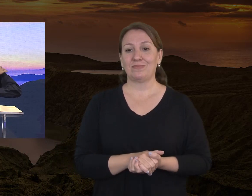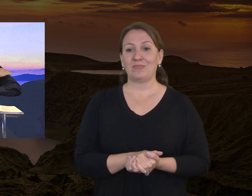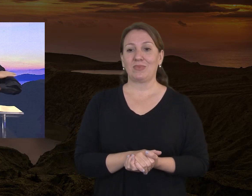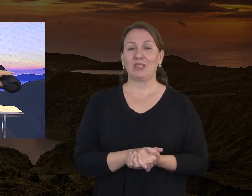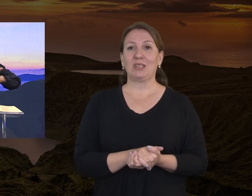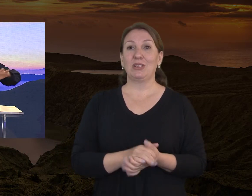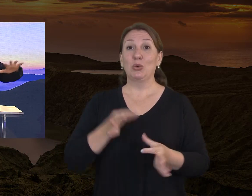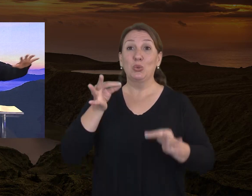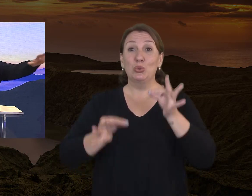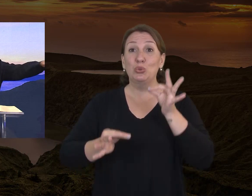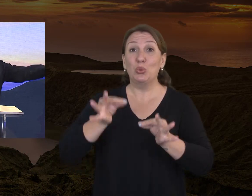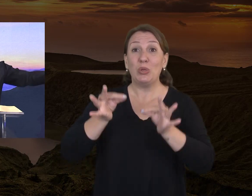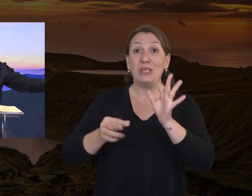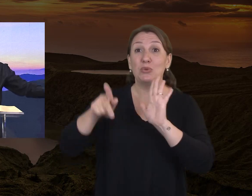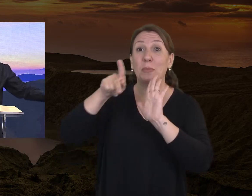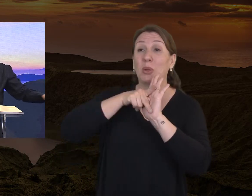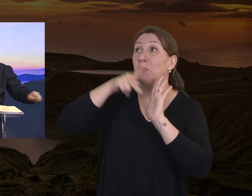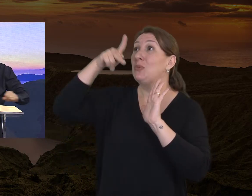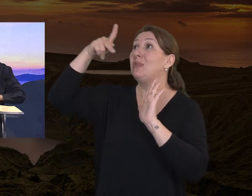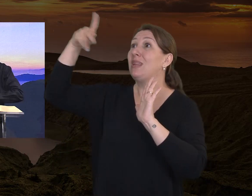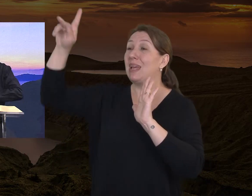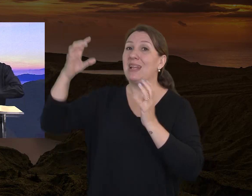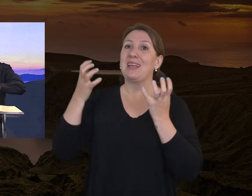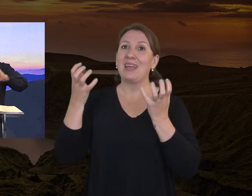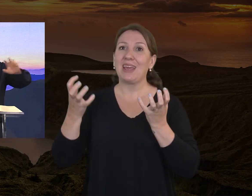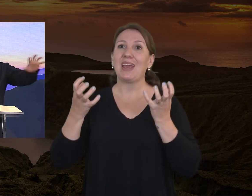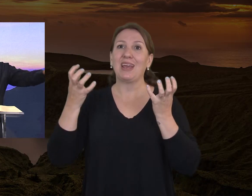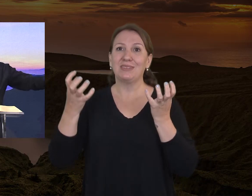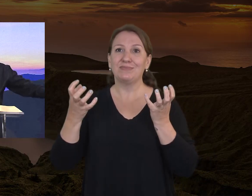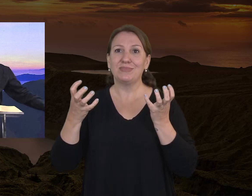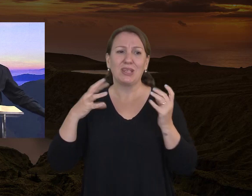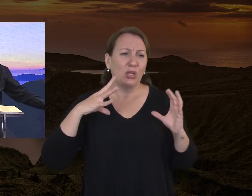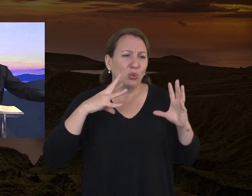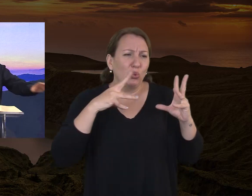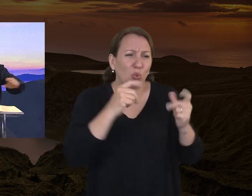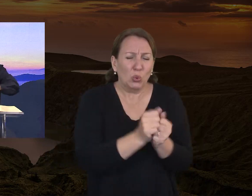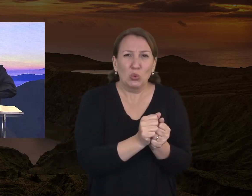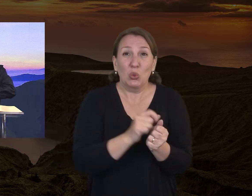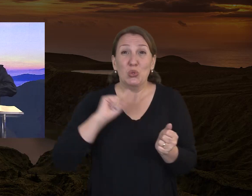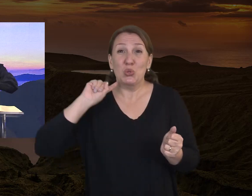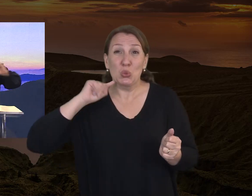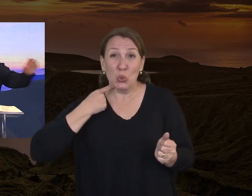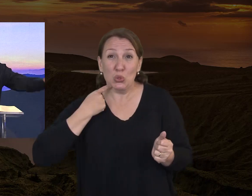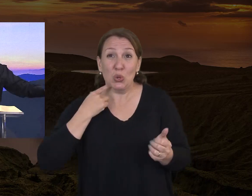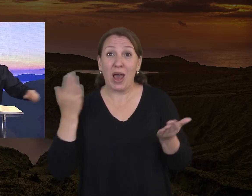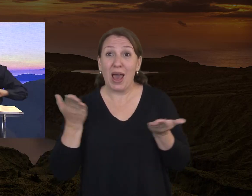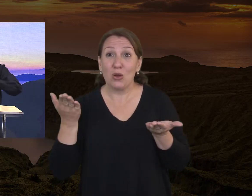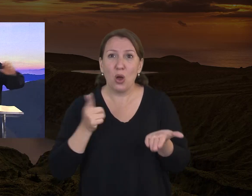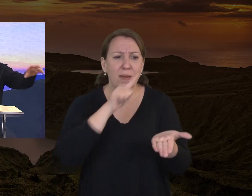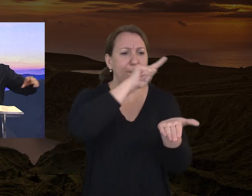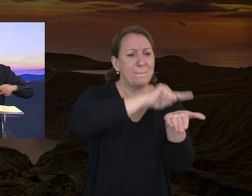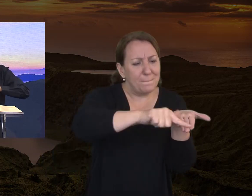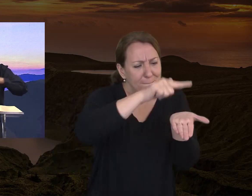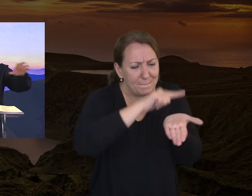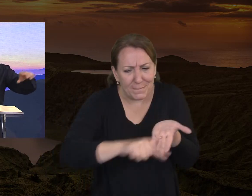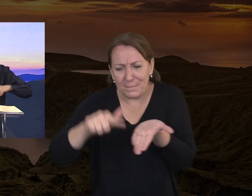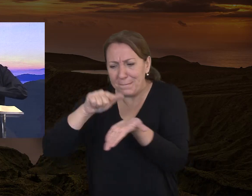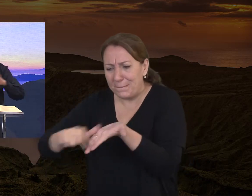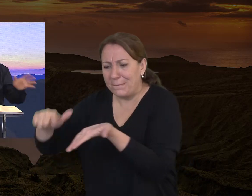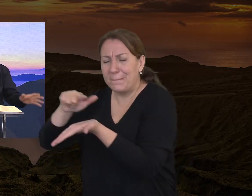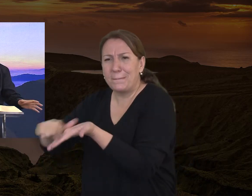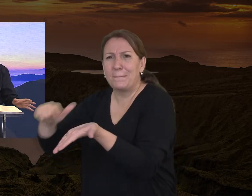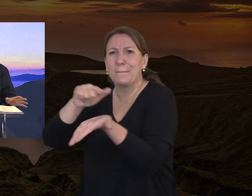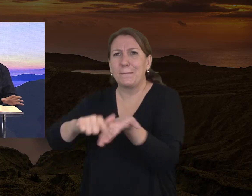visa justamente limpar esse universo de todas as coisas negativas, de todas as impurezas, todo o pecado, toda a morte,